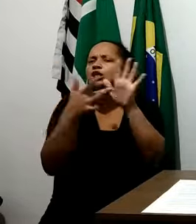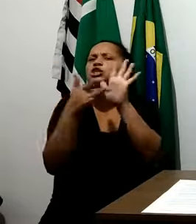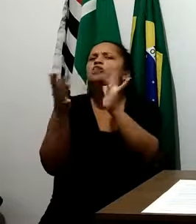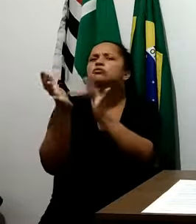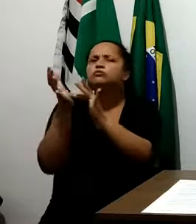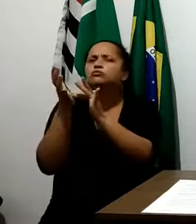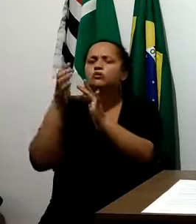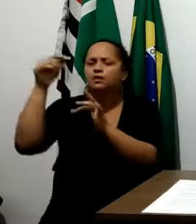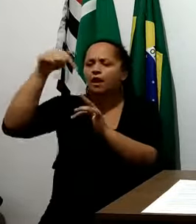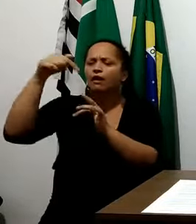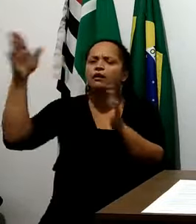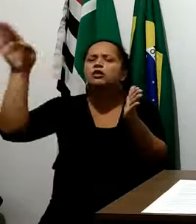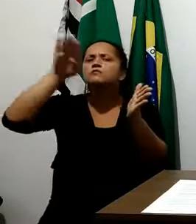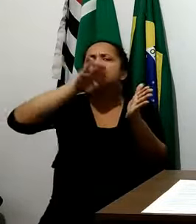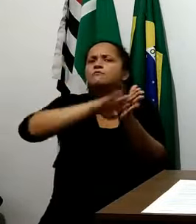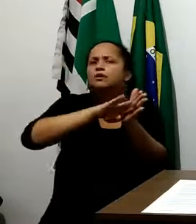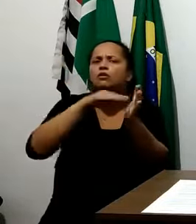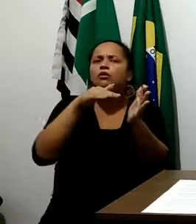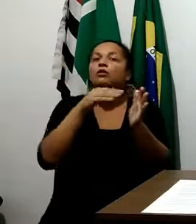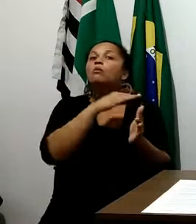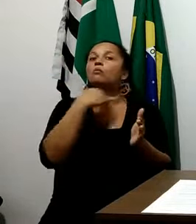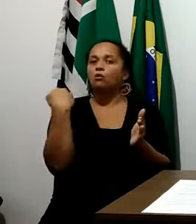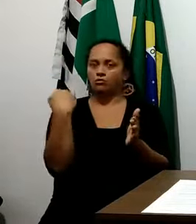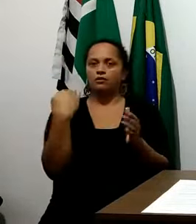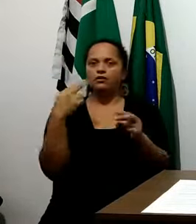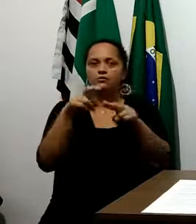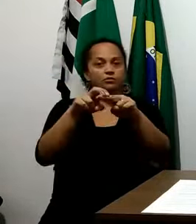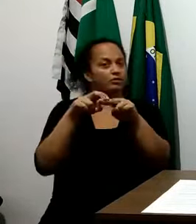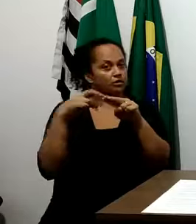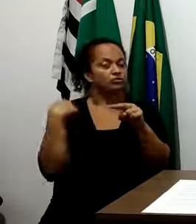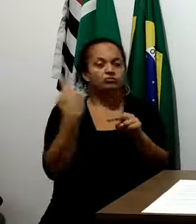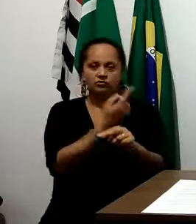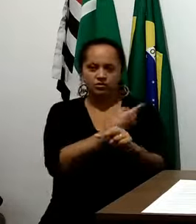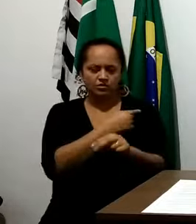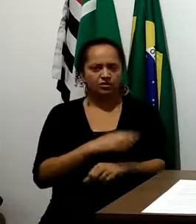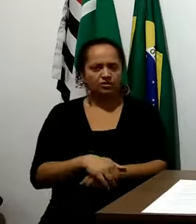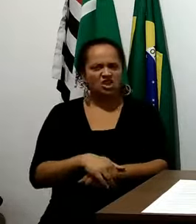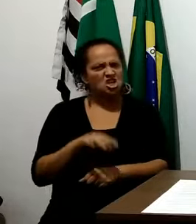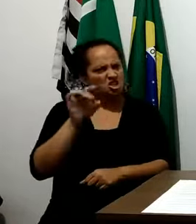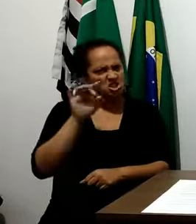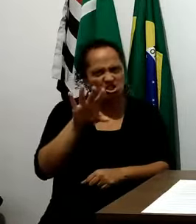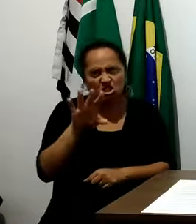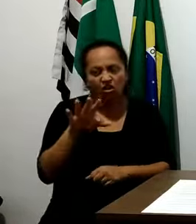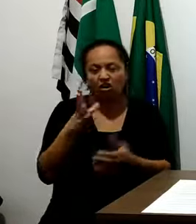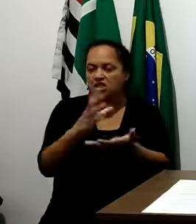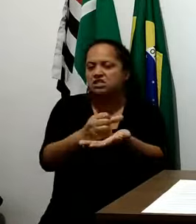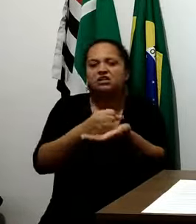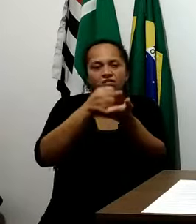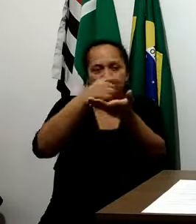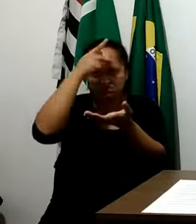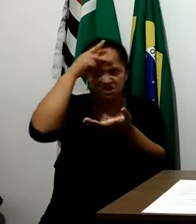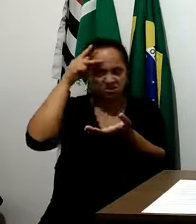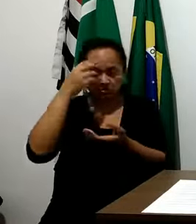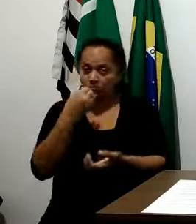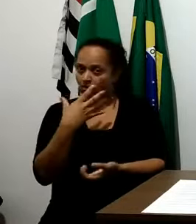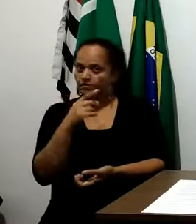morreu naquela cruz. Ele não veio apenas para salvar os bons, aqueles que se dizem